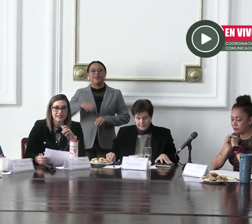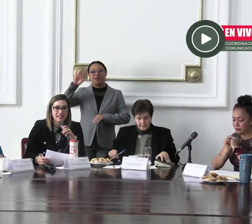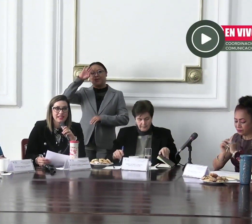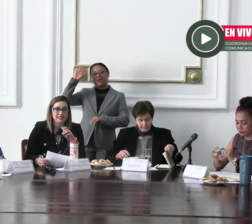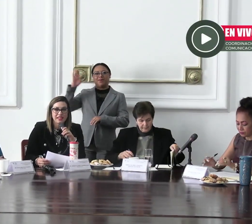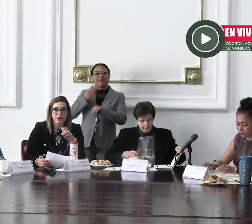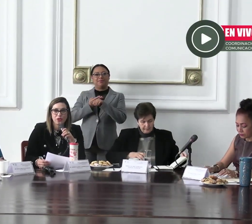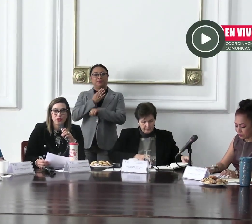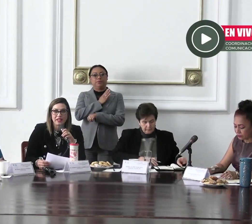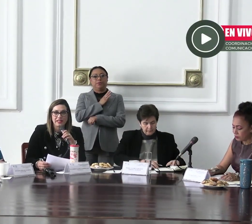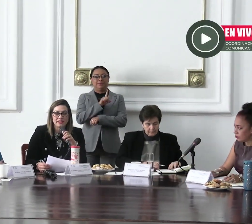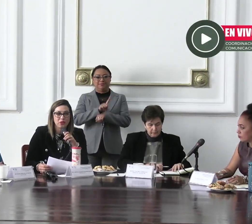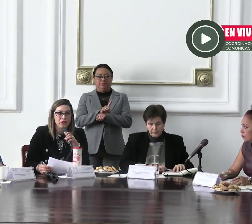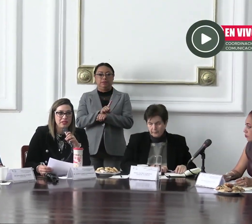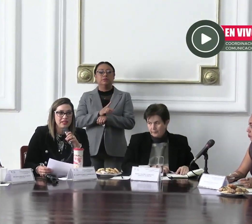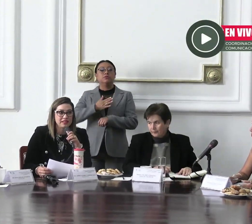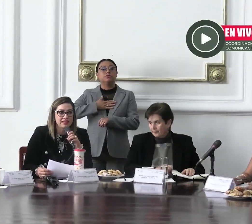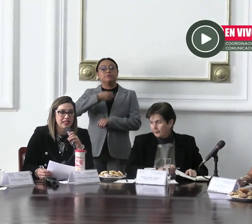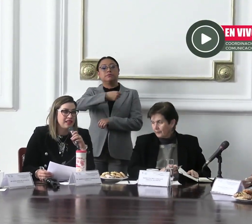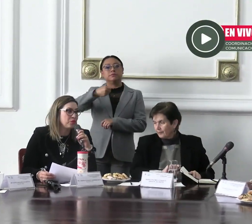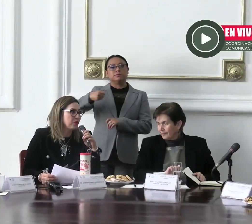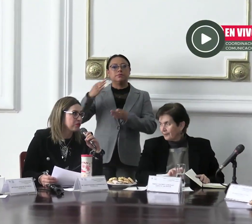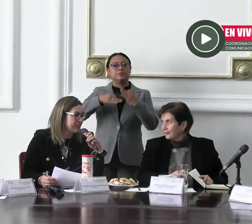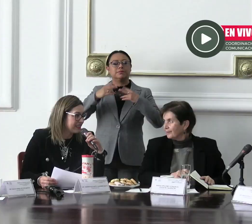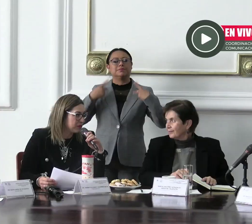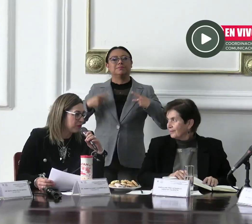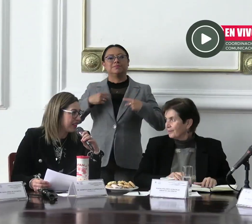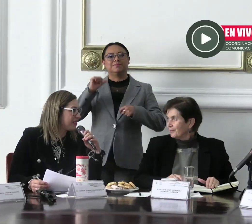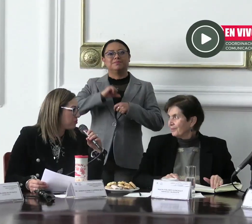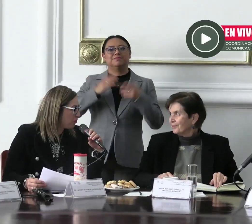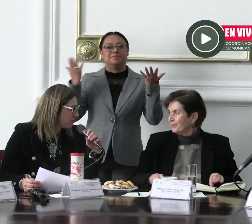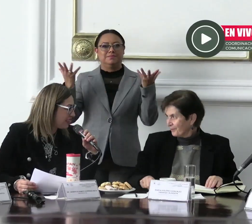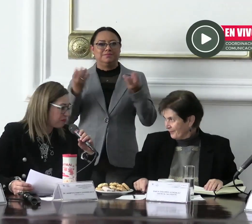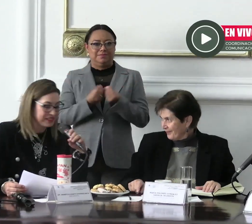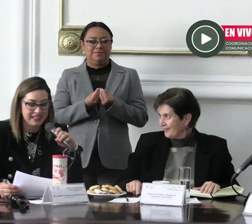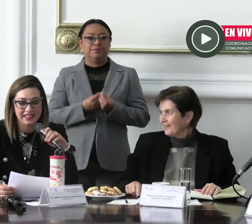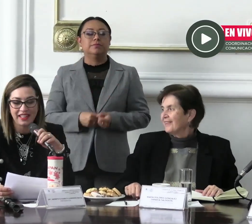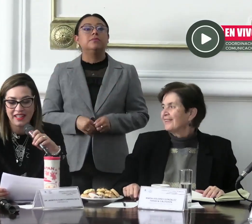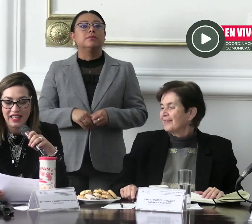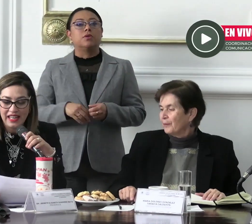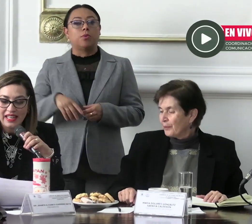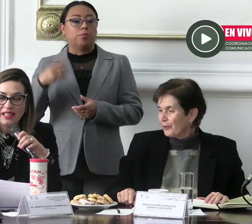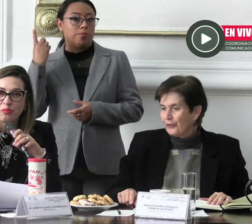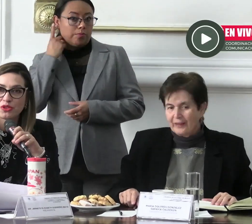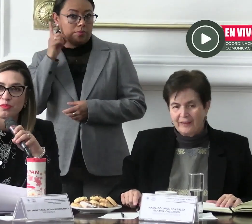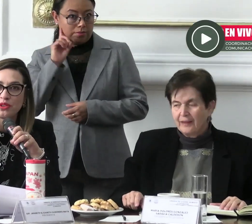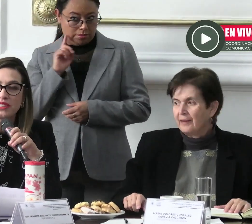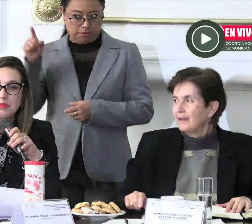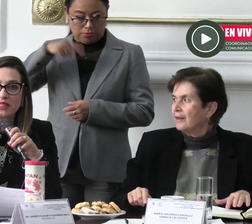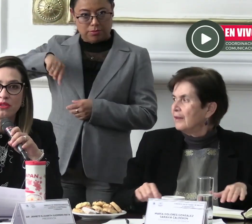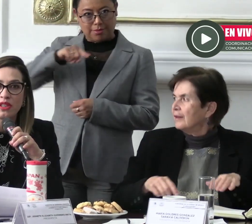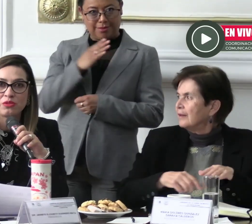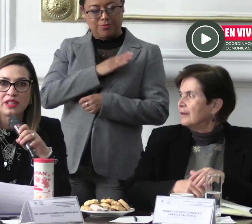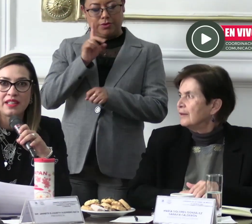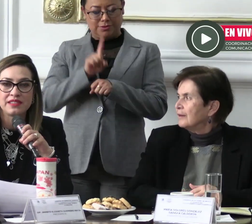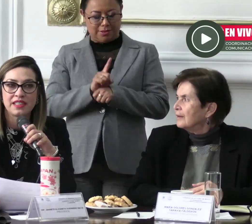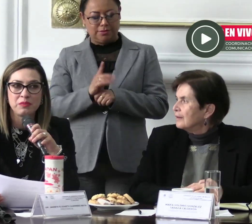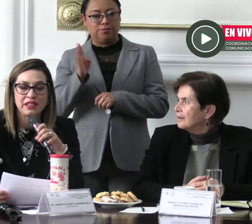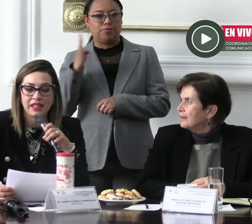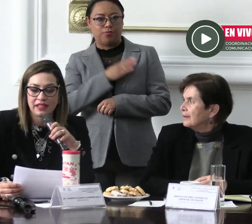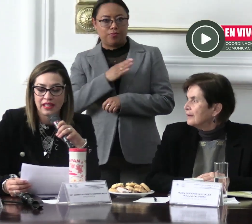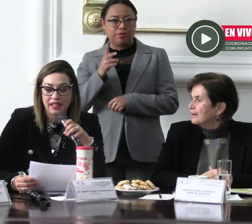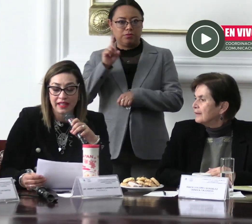Buenos días, saludo a quienes se encuentran en esta sala. Muy buenos días, diputadas. Muy buenos días, presidenta. Y por supuesto que también saludamos a